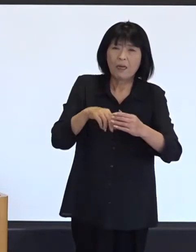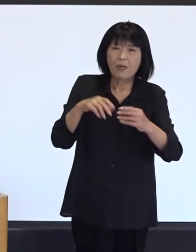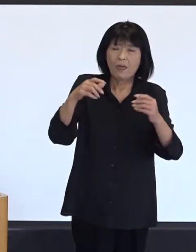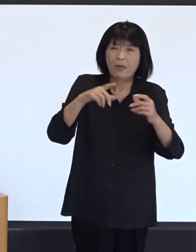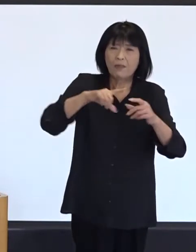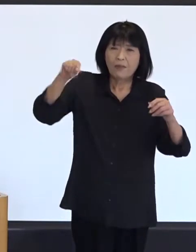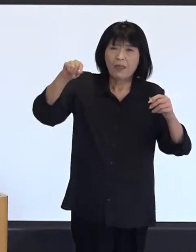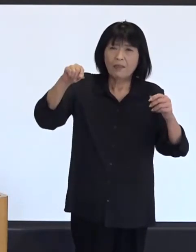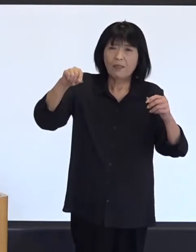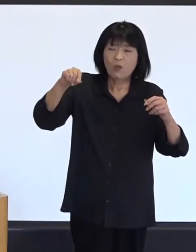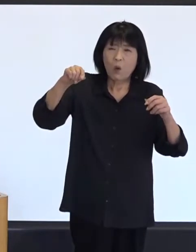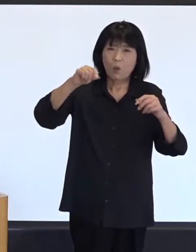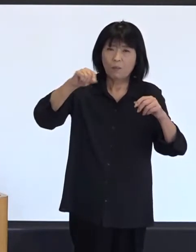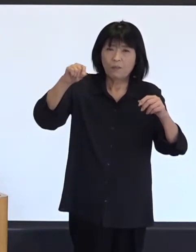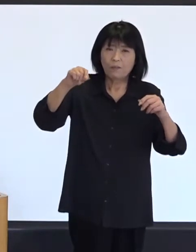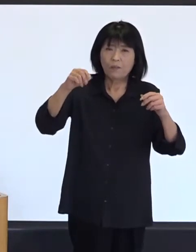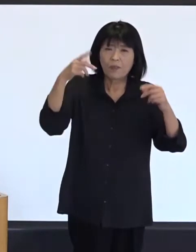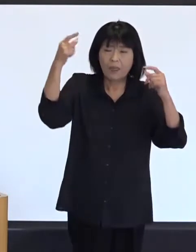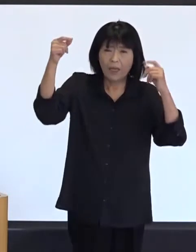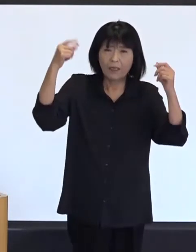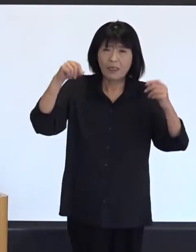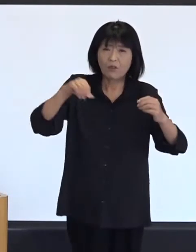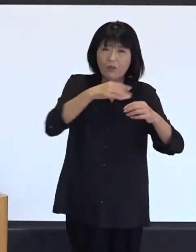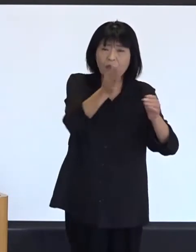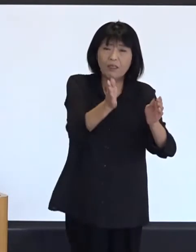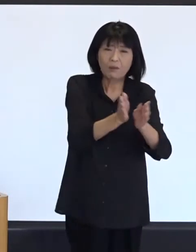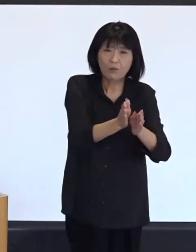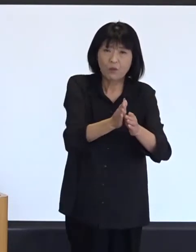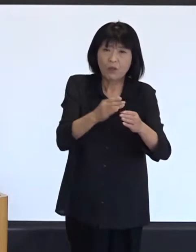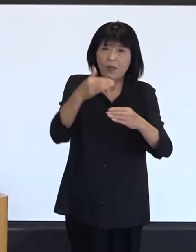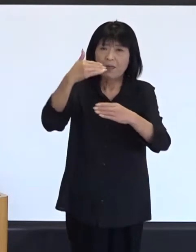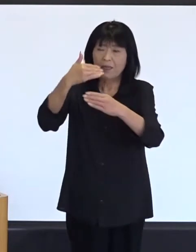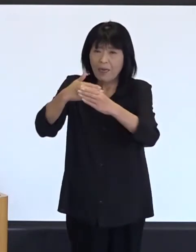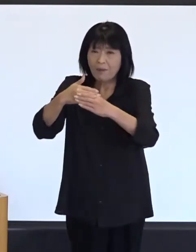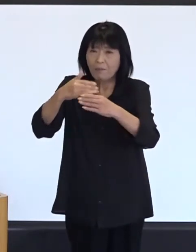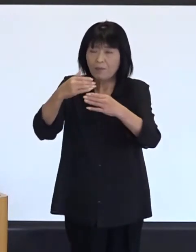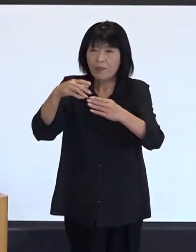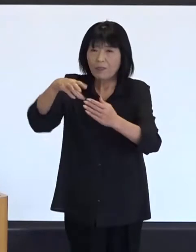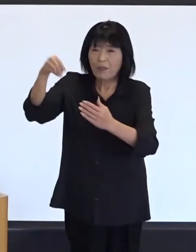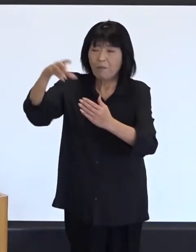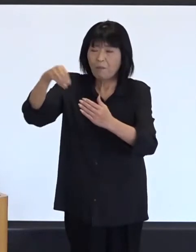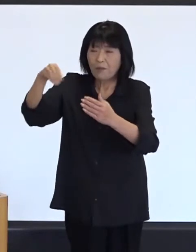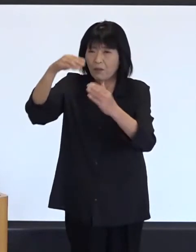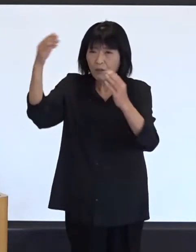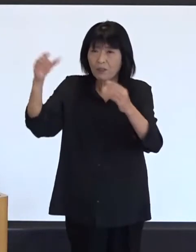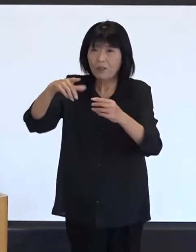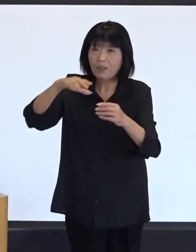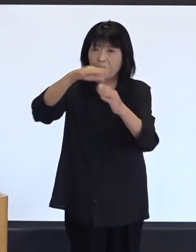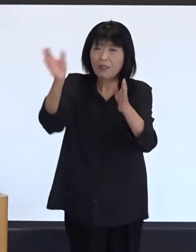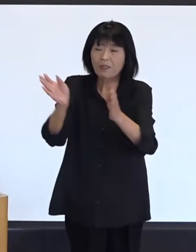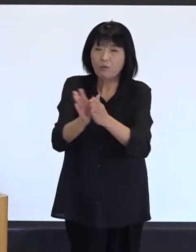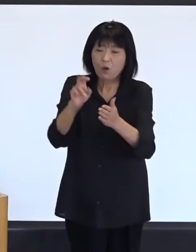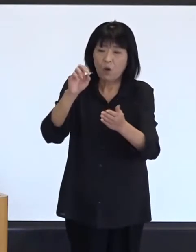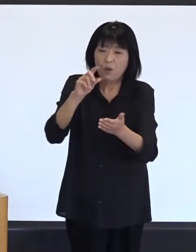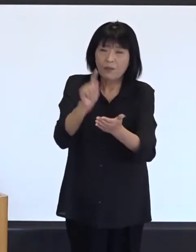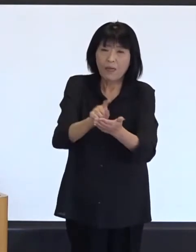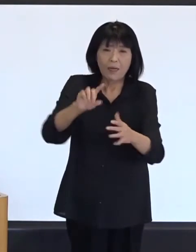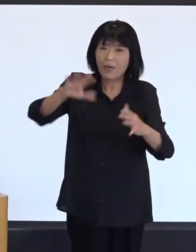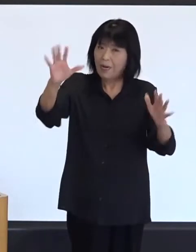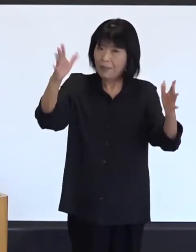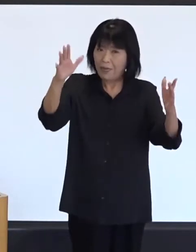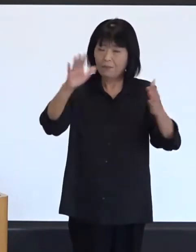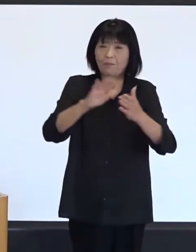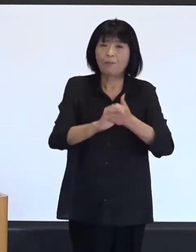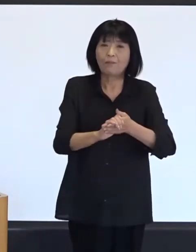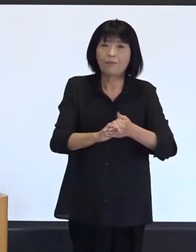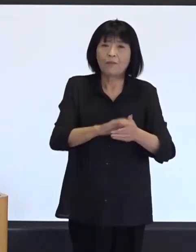抜チームおよび静岡県学生選抜チームの不参加が決定しており、10